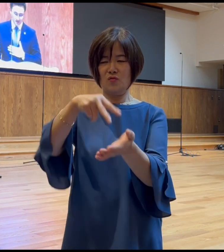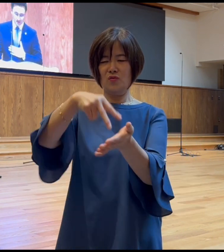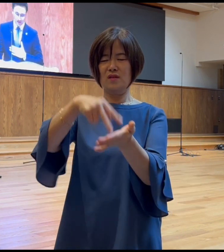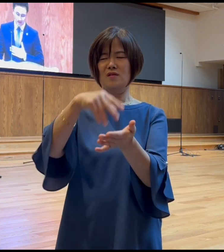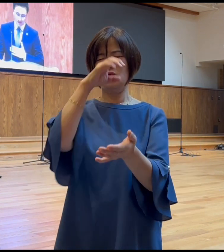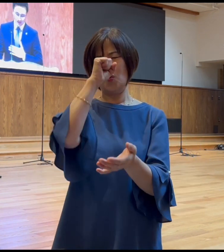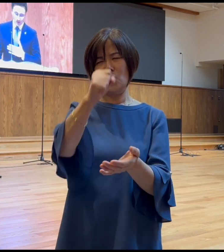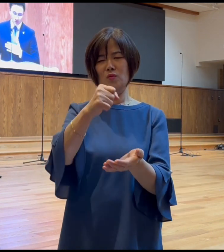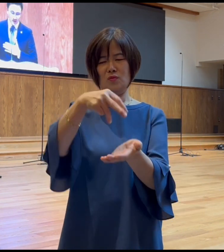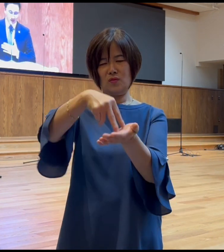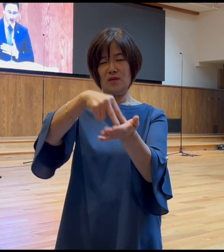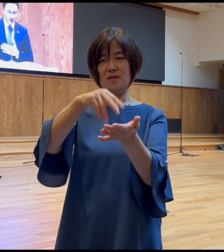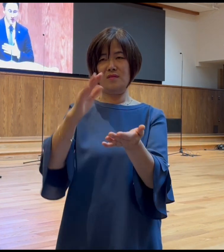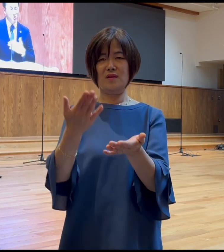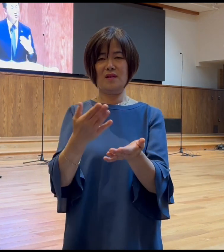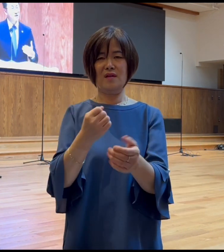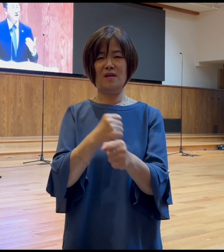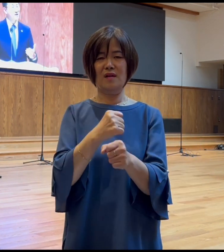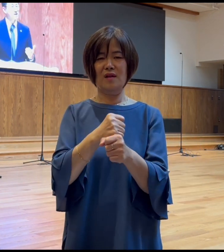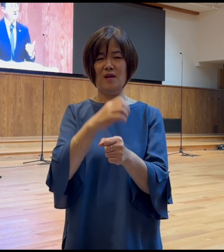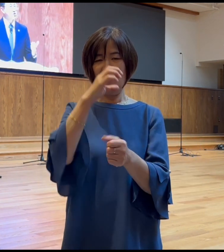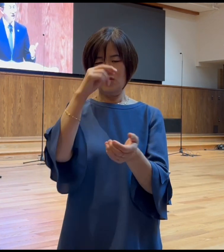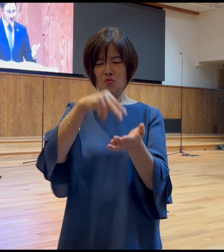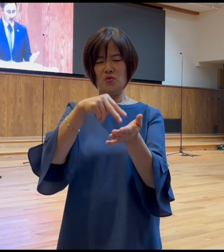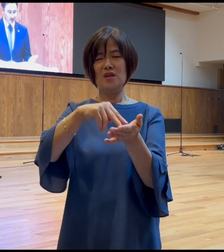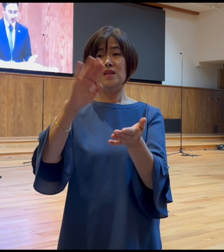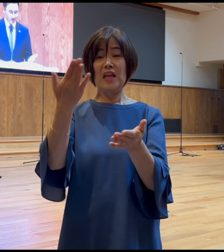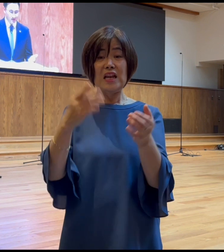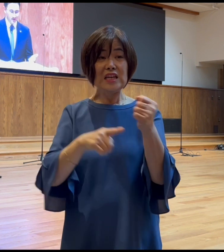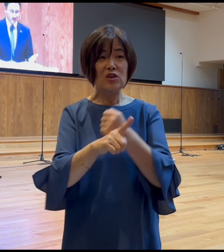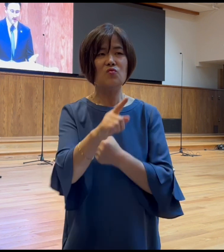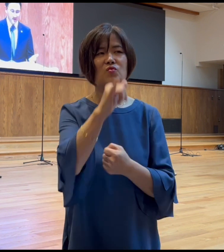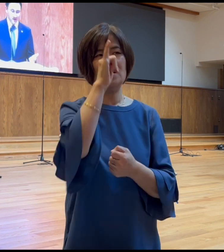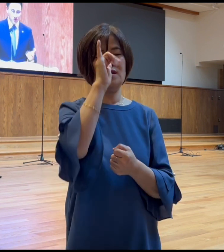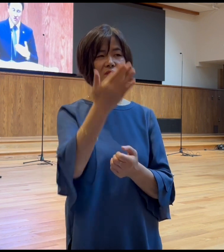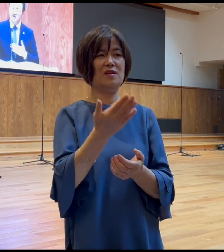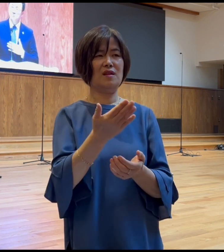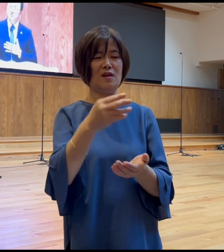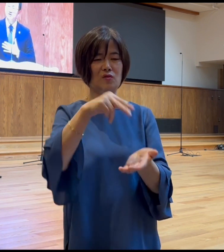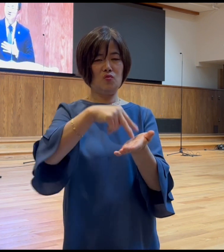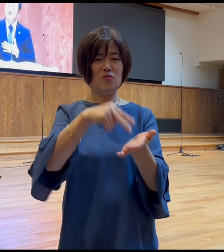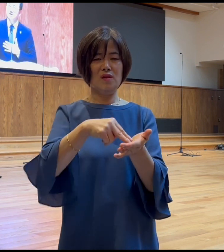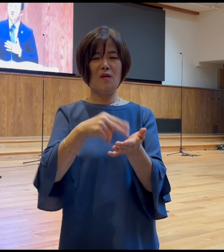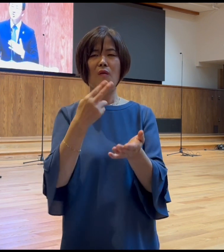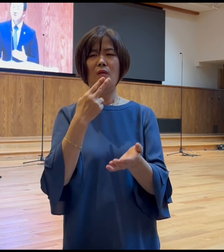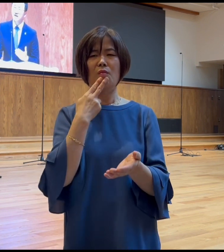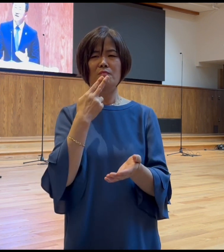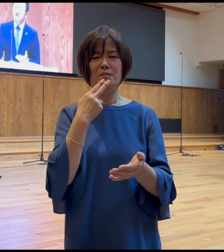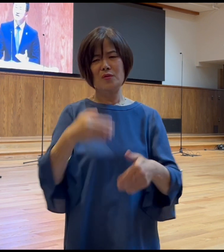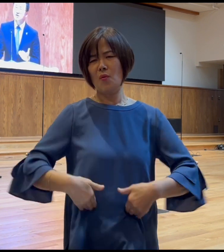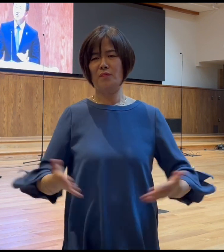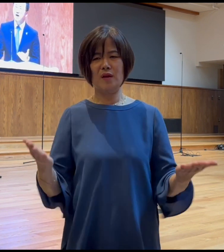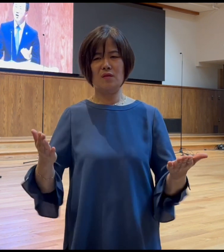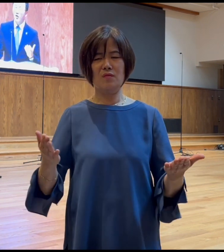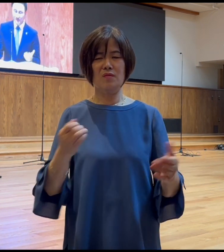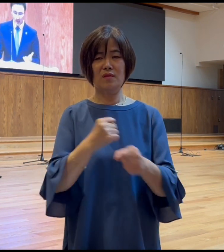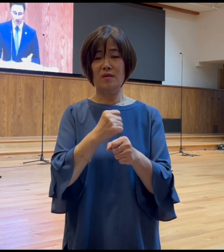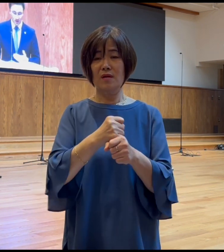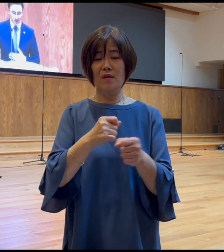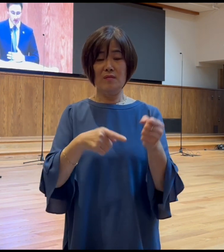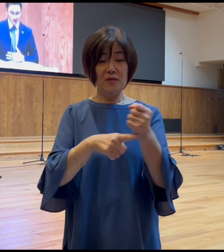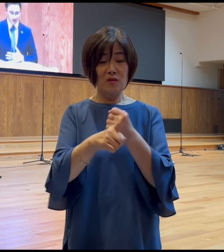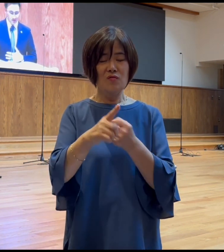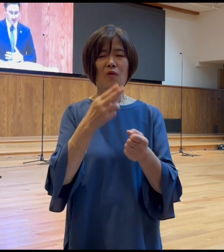것이죠. 존재의 긍정은 존재해야 될 이유가 있다라는 거예요. 존재의 부정은 존재해야 될 이유가